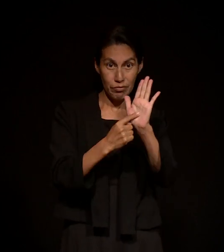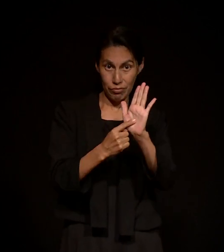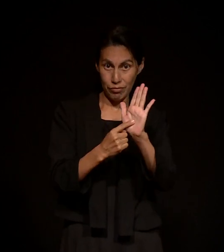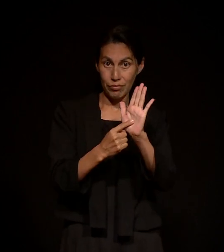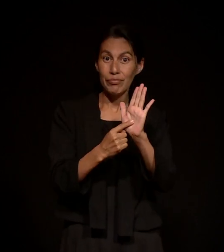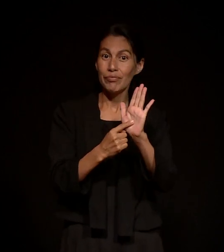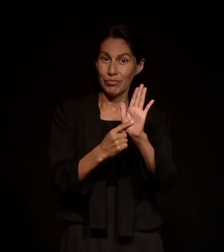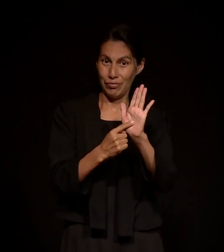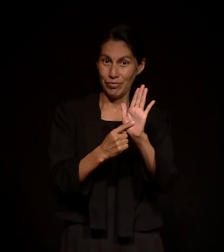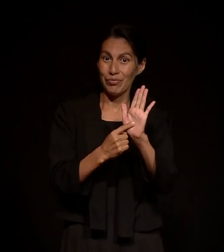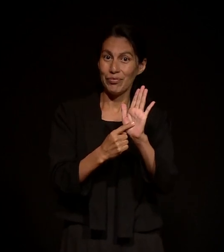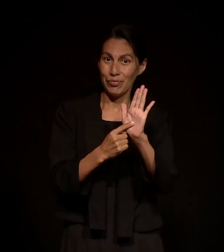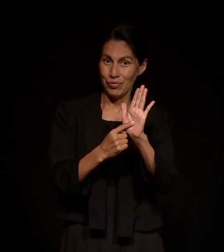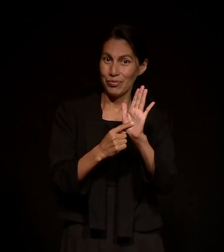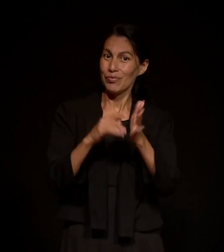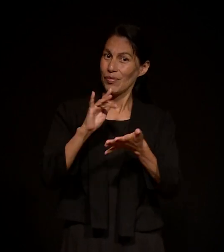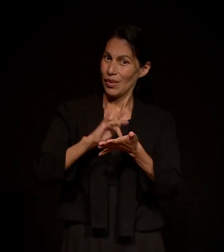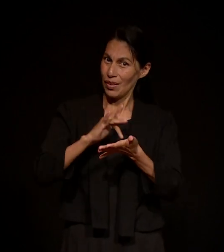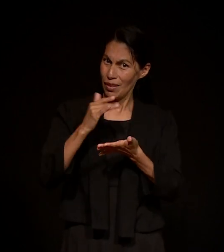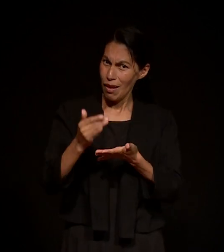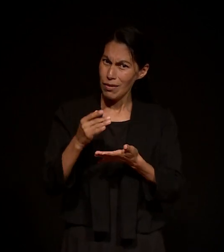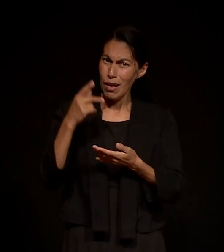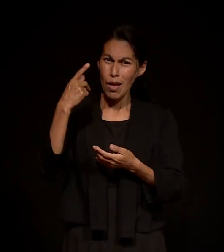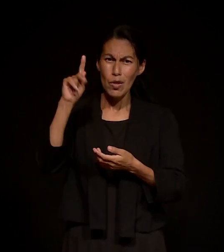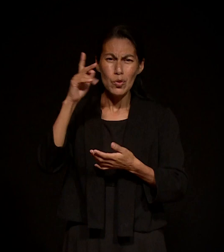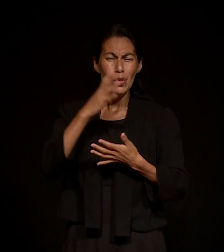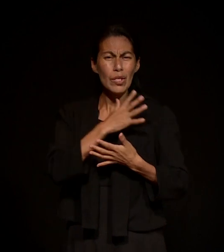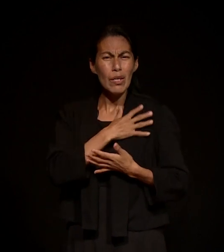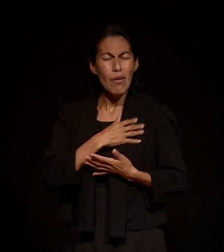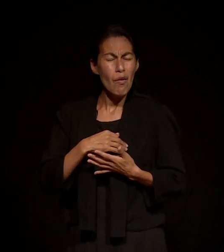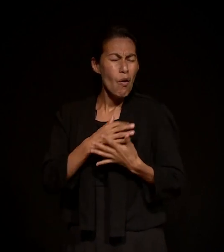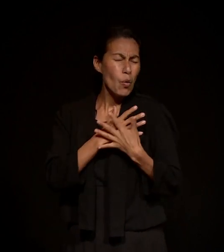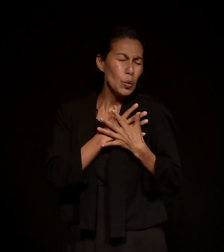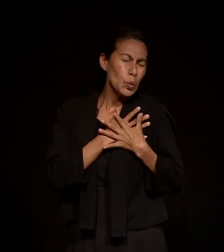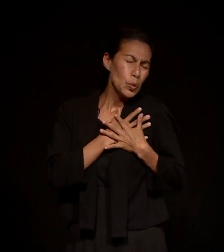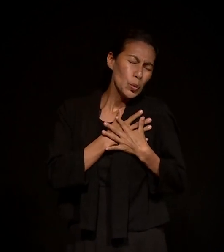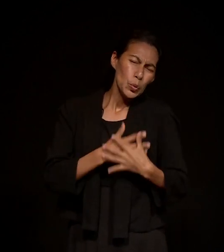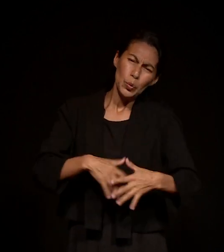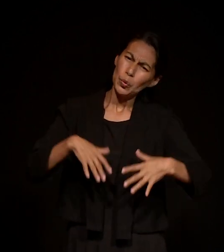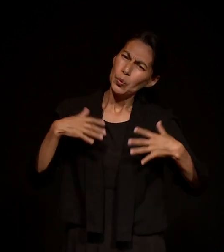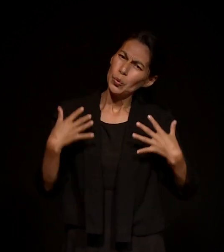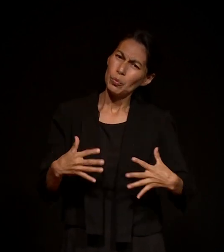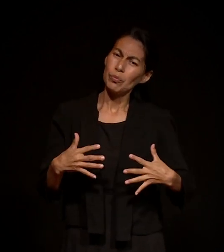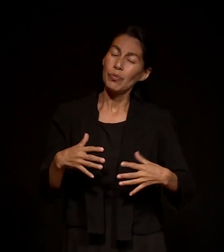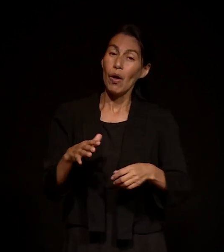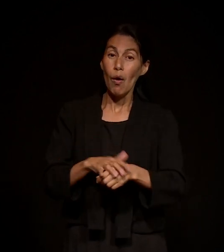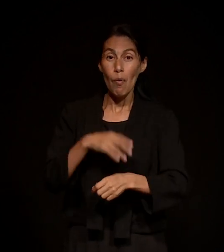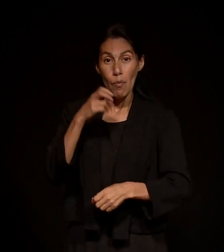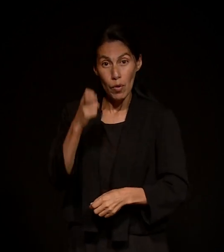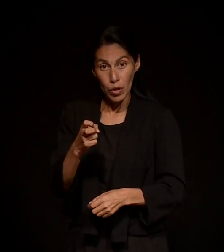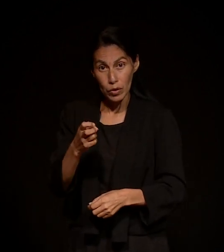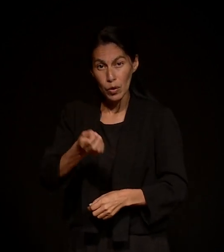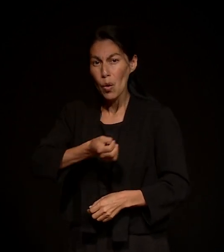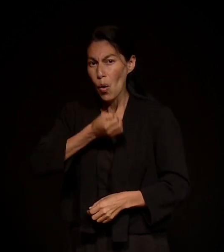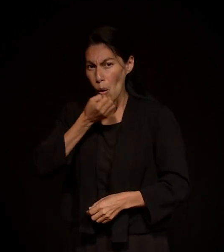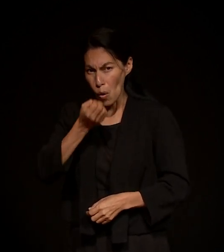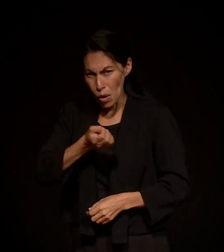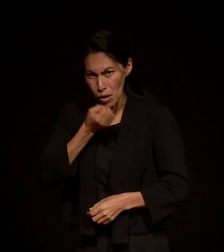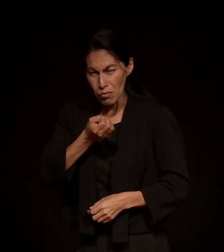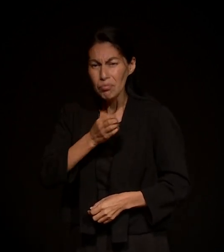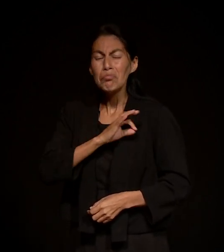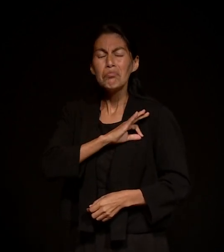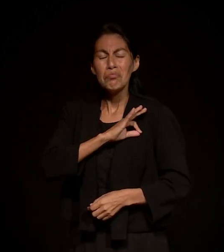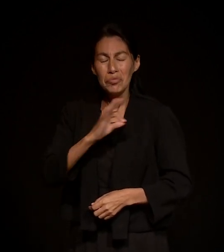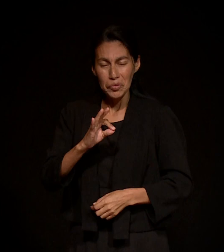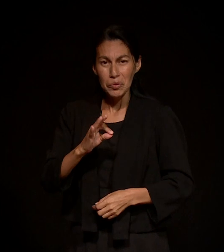palabra y también a través de su propio Hijo amado. Por eso nosotros podemos amar